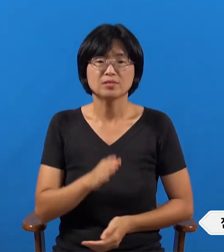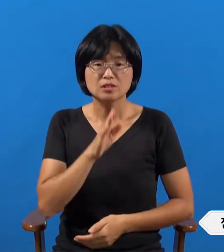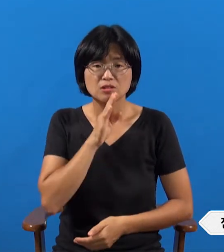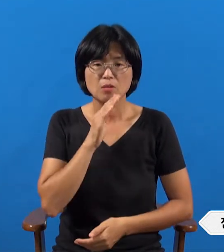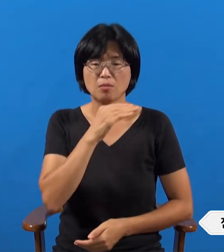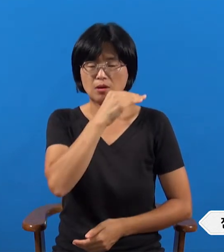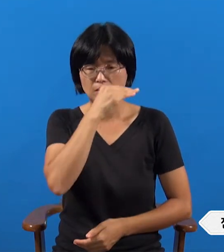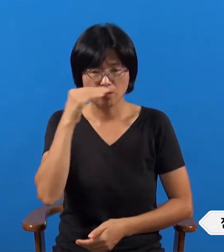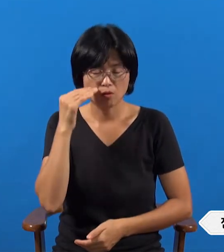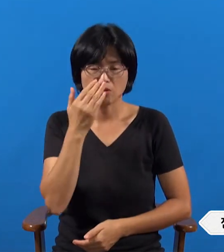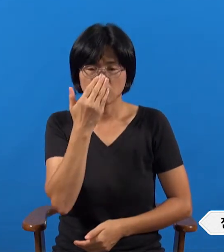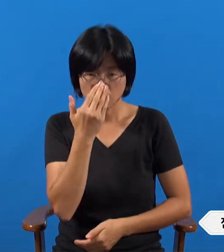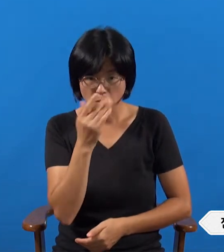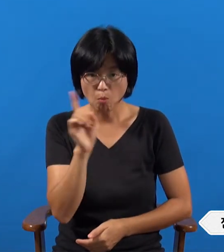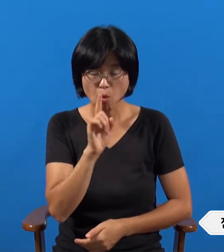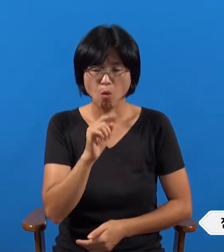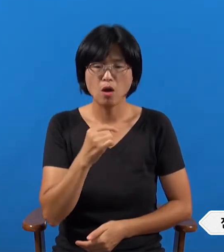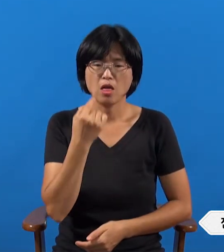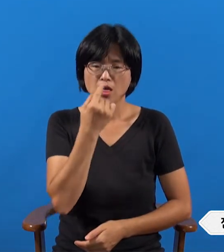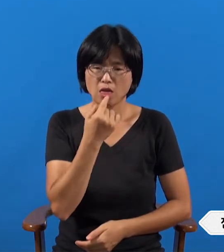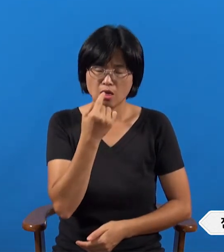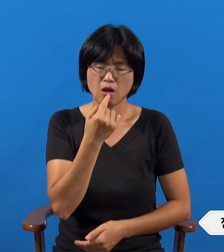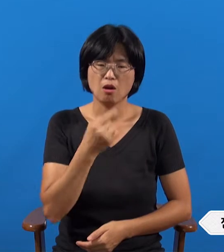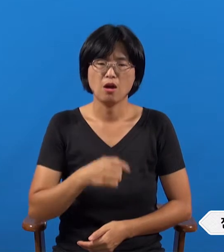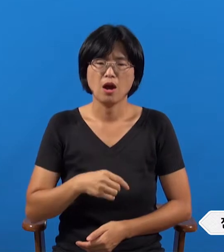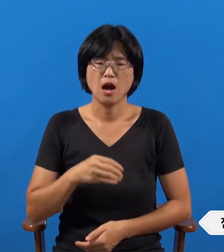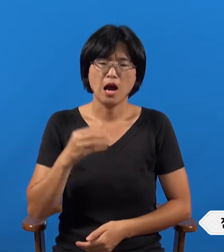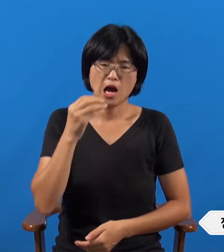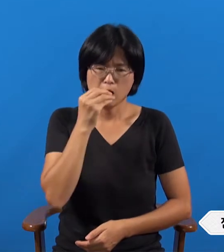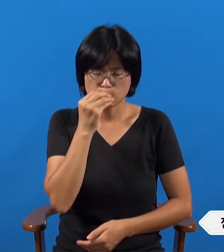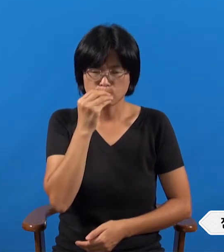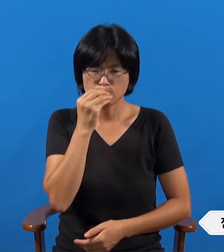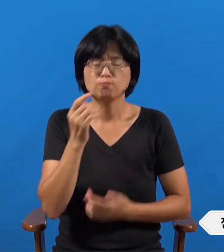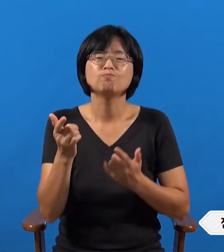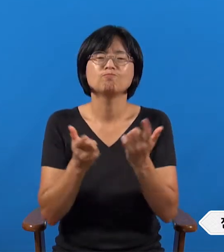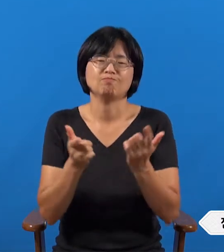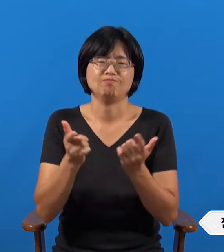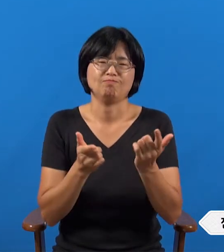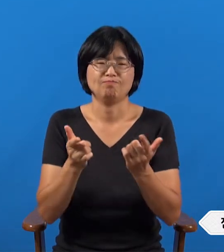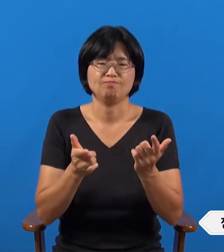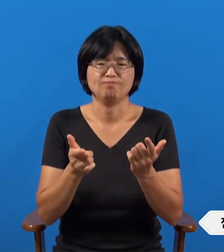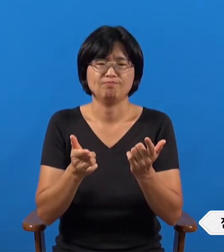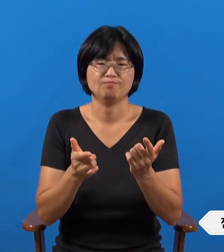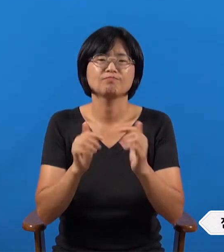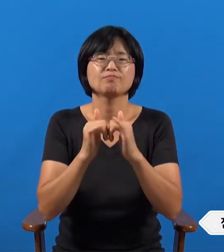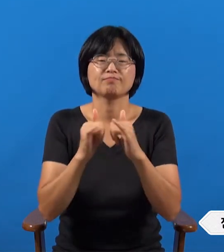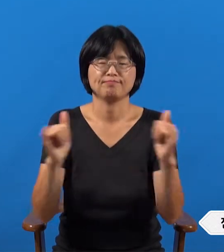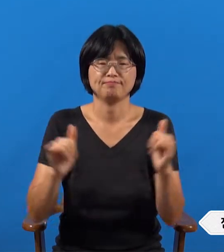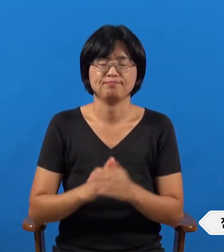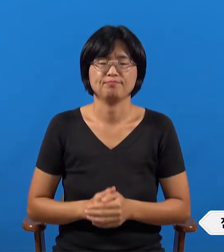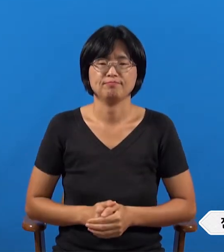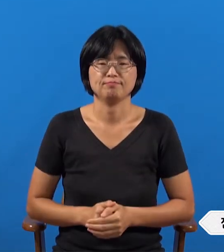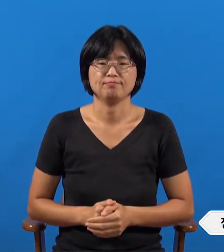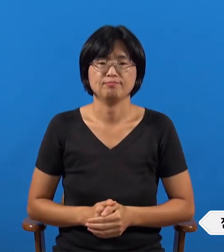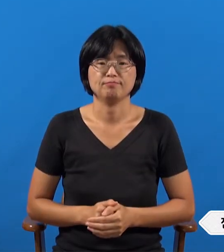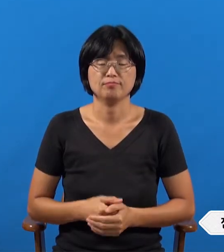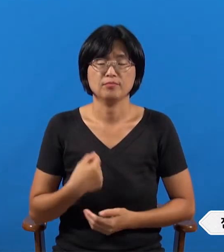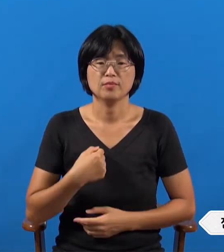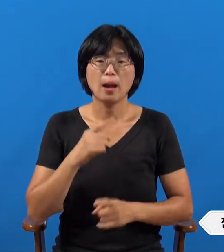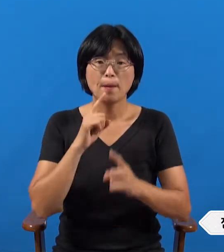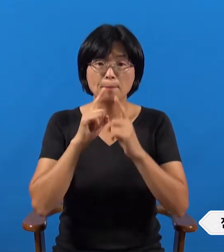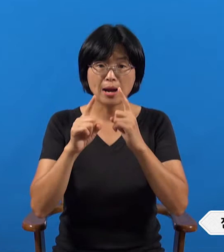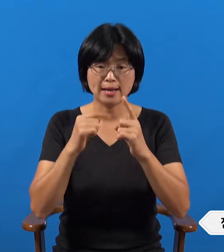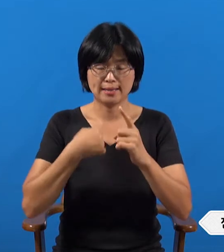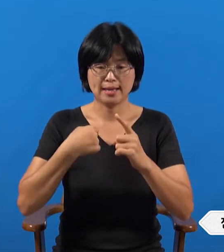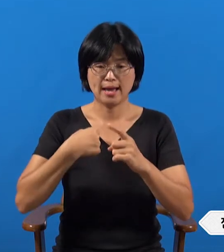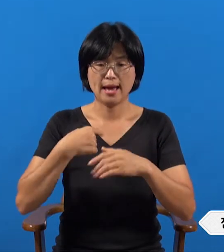혀에 재갈을 물리는 자다라고 성경은 말씀하고 있습니다. 말이